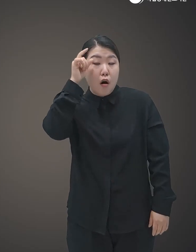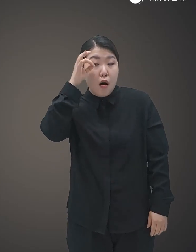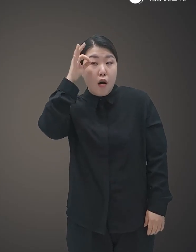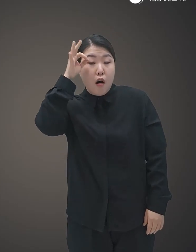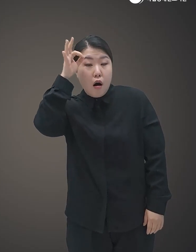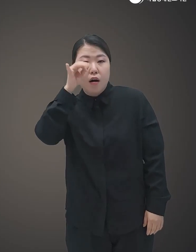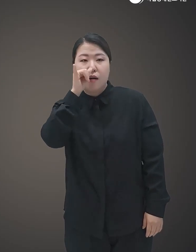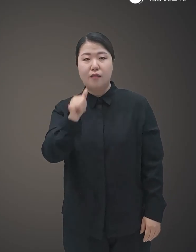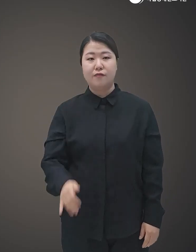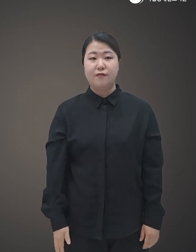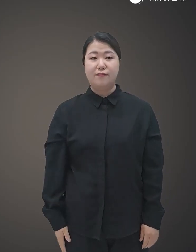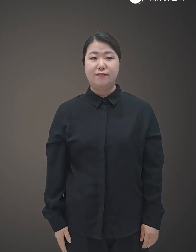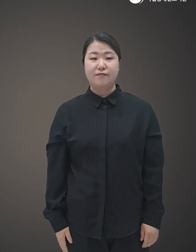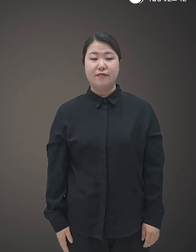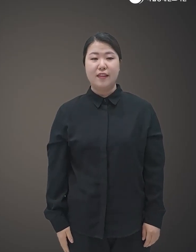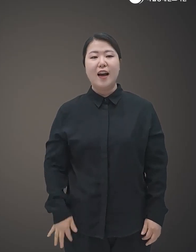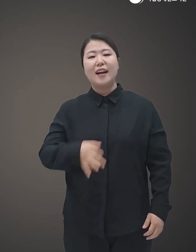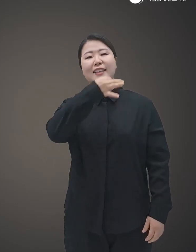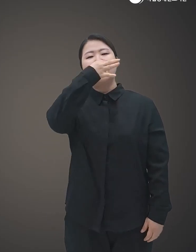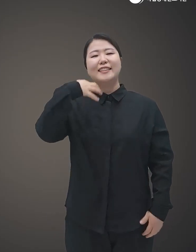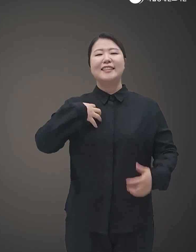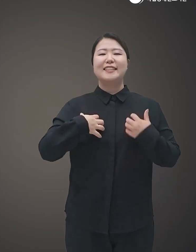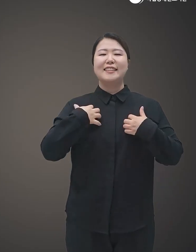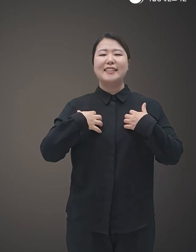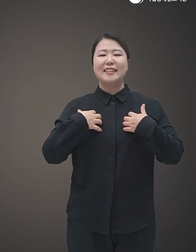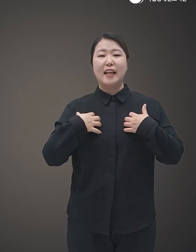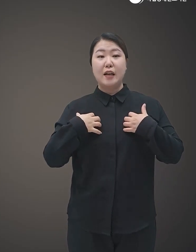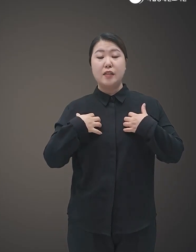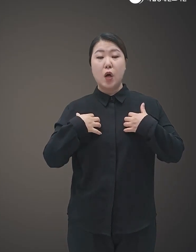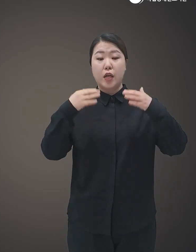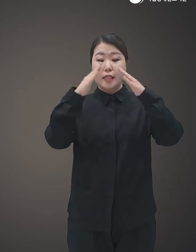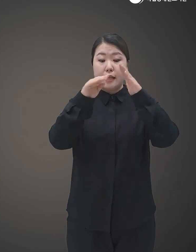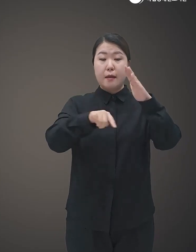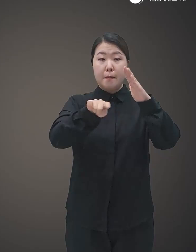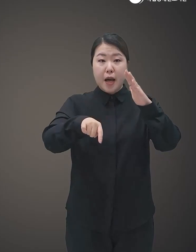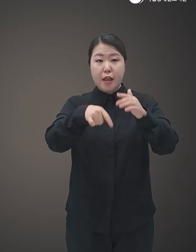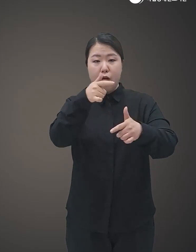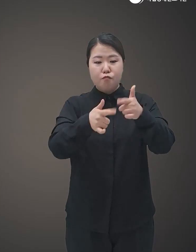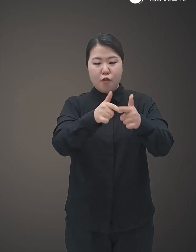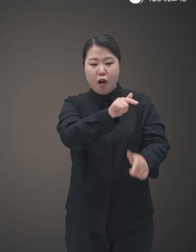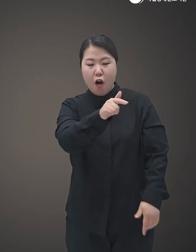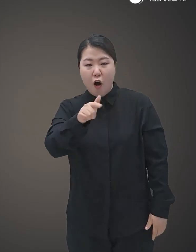하면 신이 나서 온 집안 가구를 엉망으로 만들어두지요.